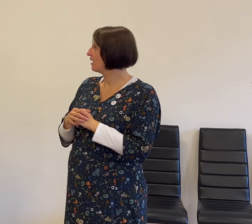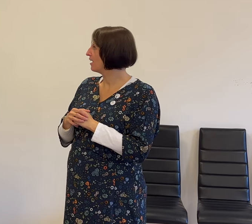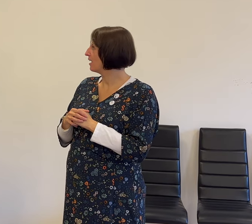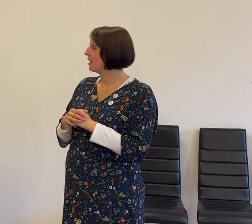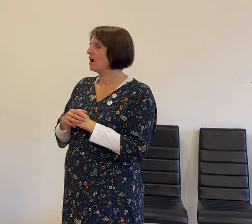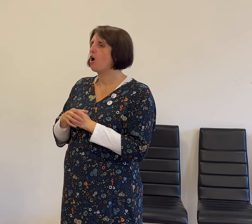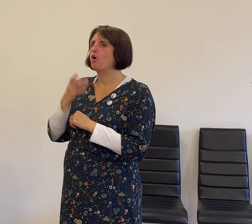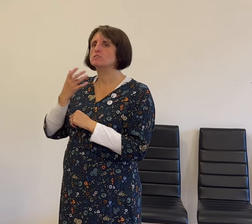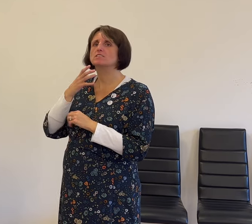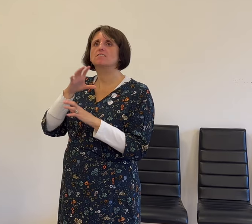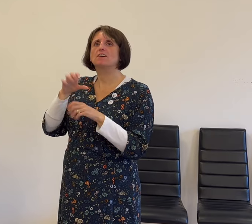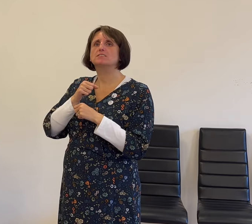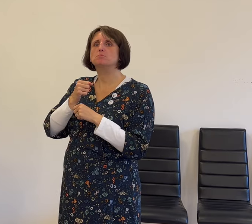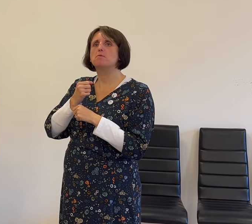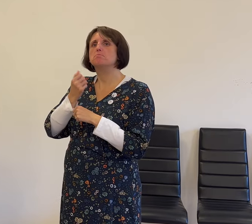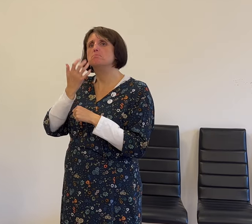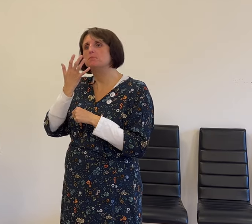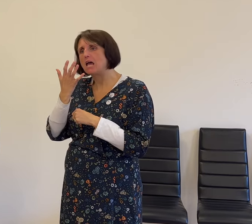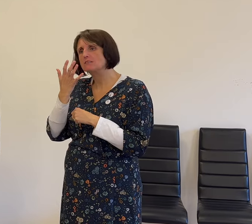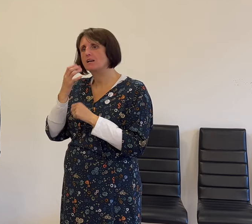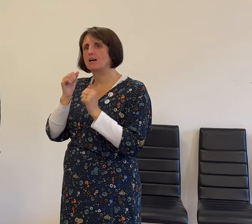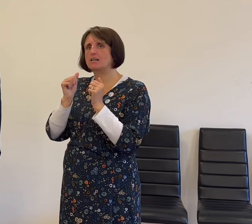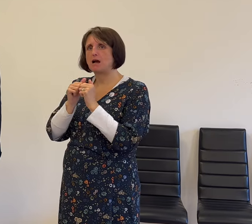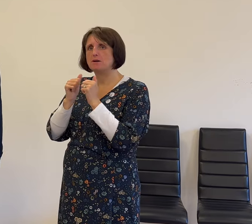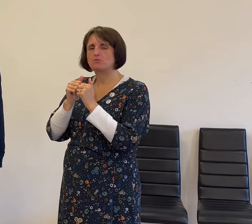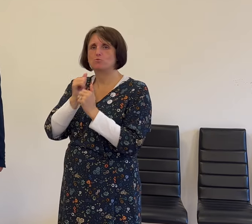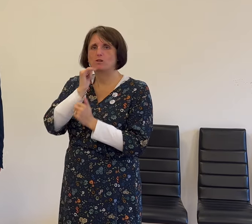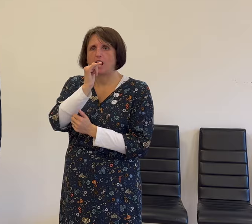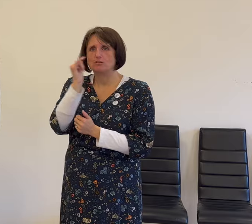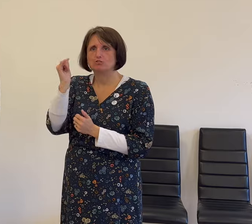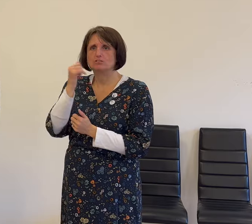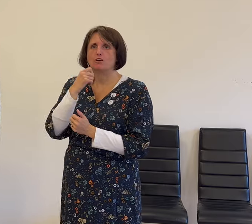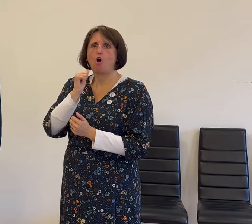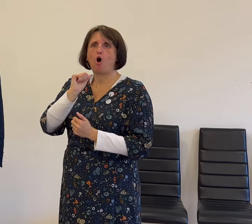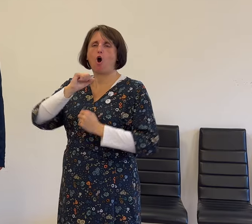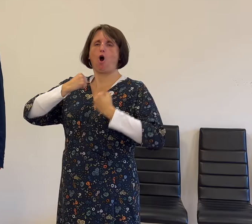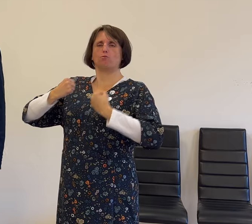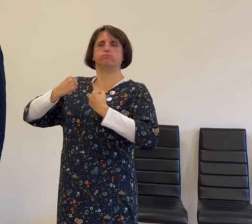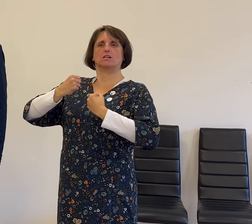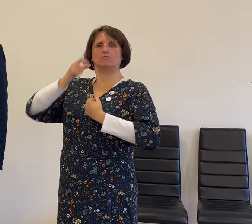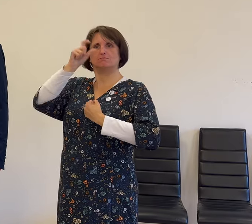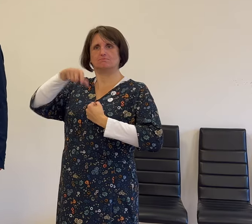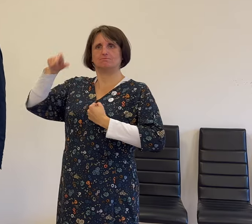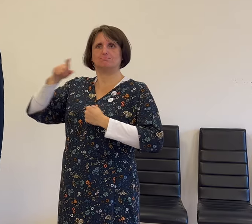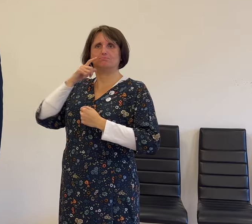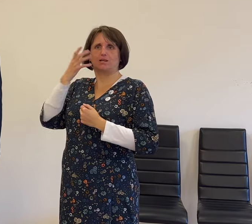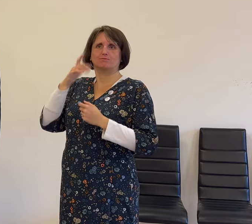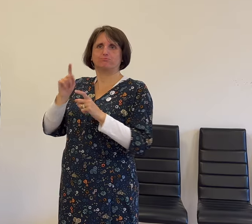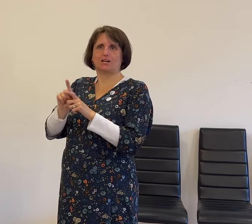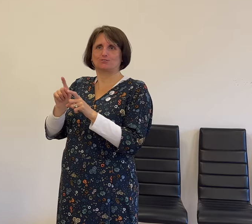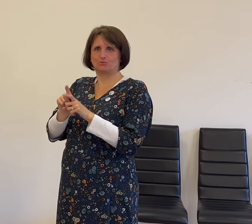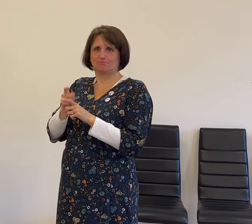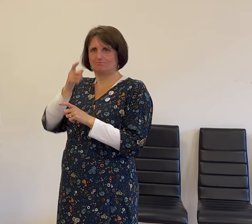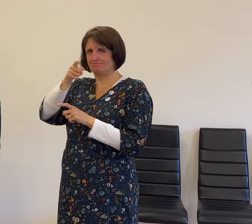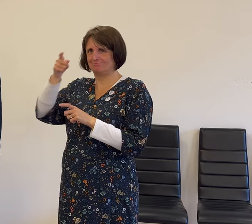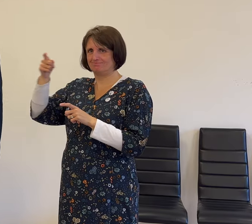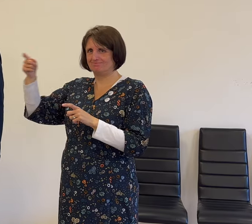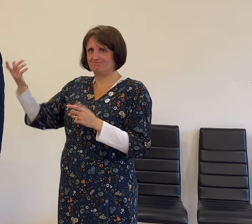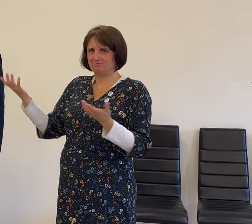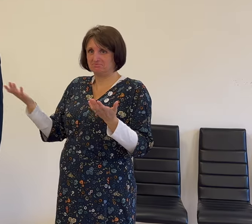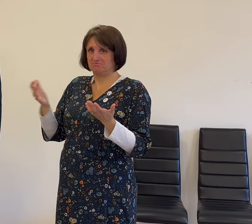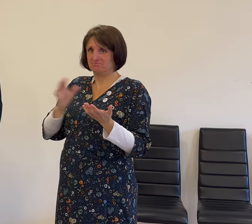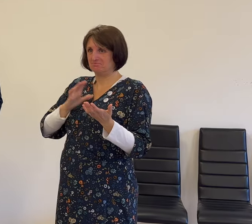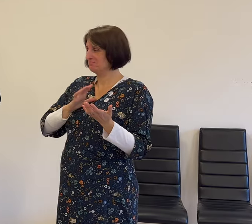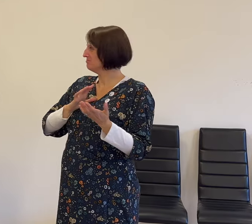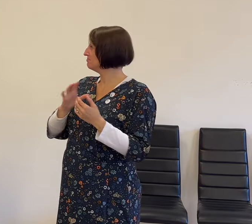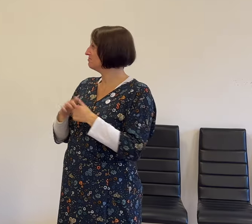obra. My nevíme, jestli tam byli, ten text to neříká, potom tam máme popis, že Davidovi hrdinové pobijou ty